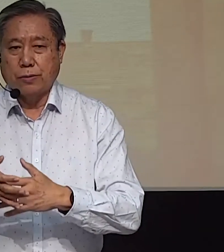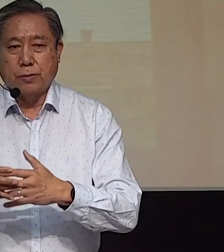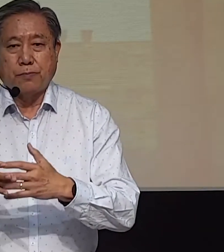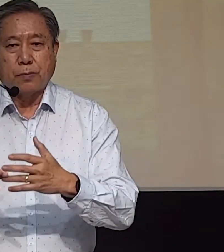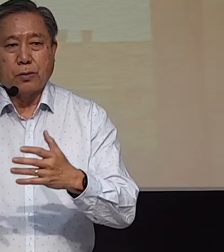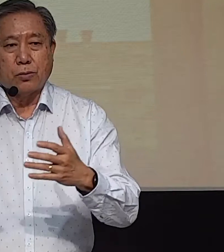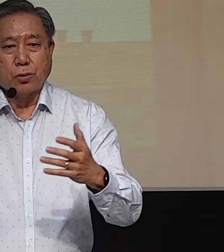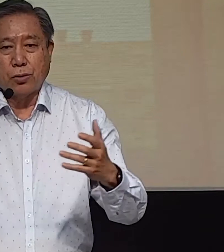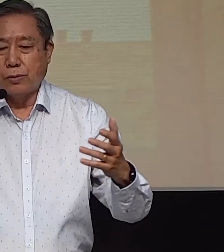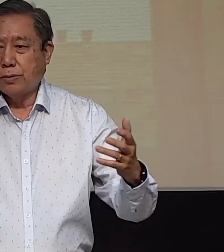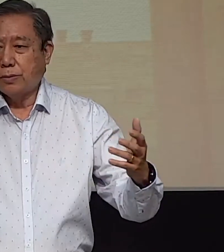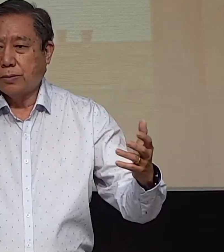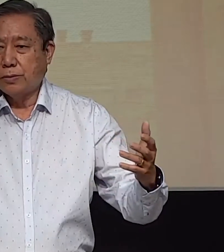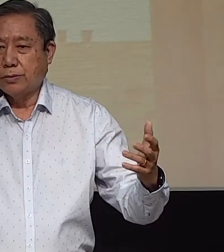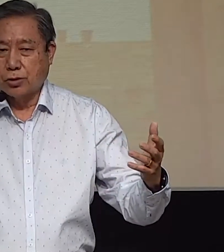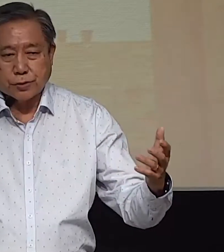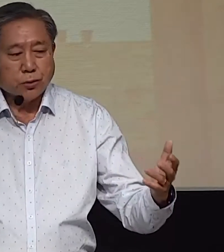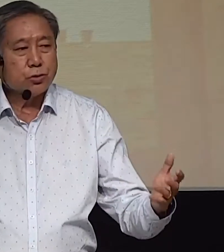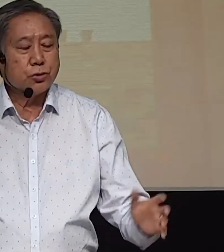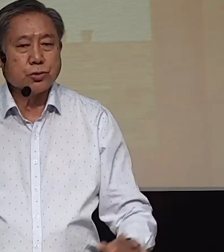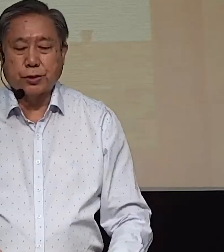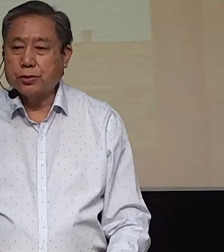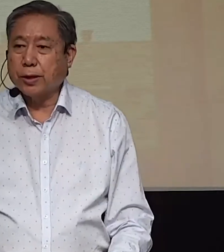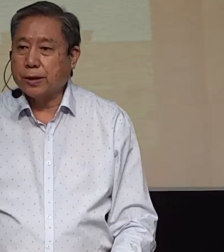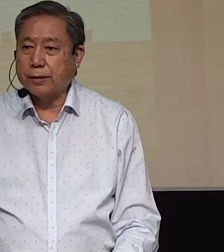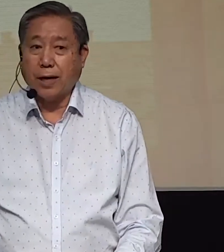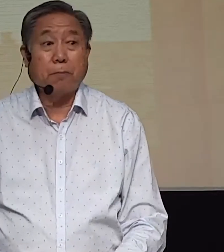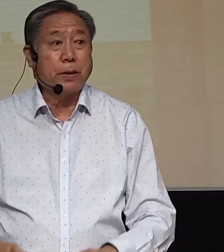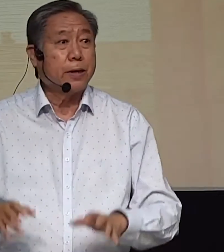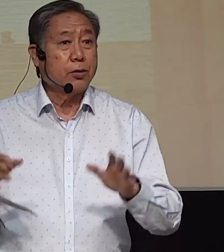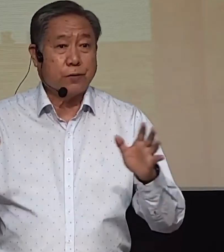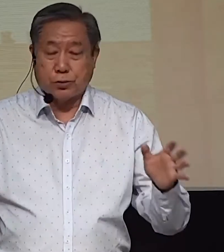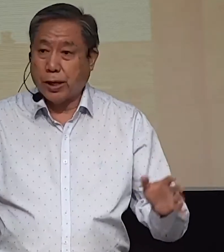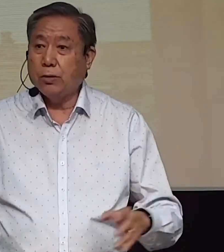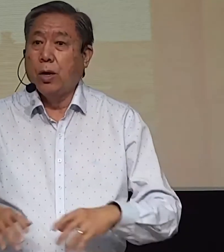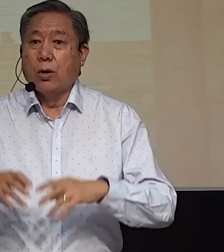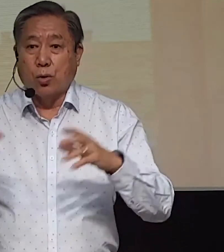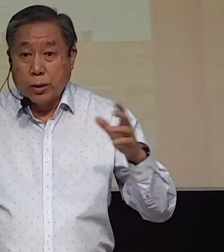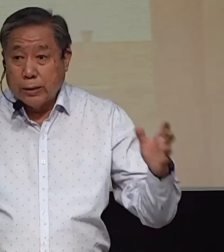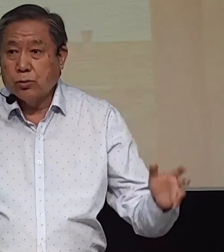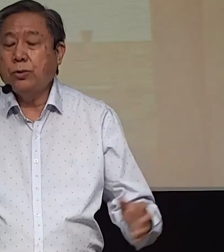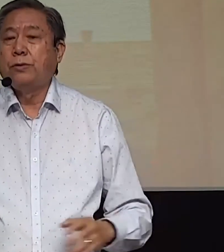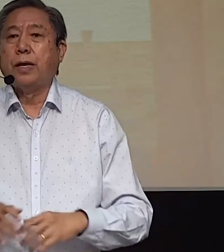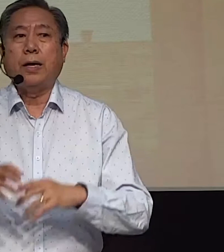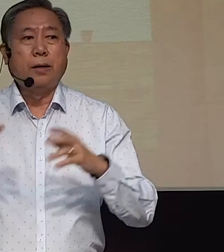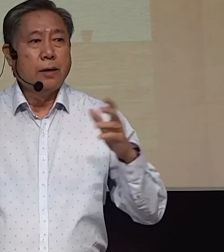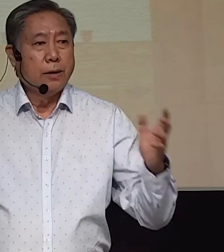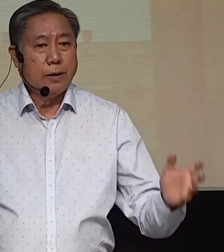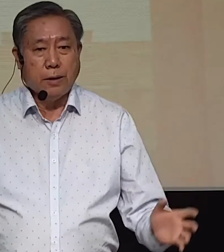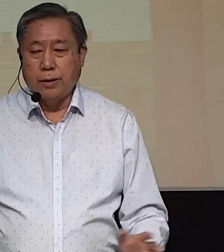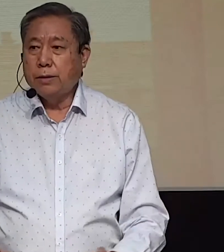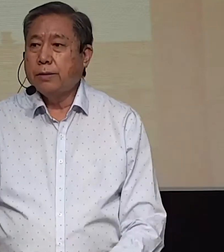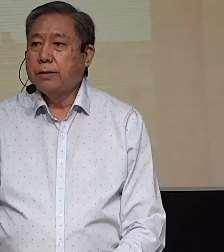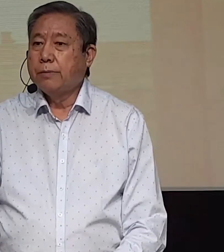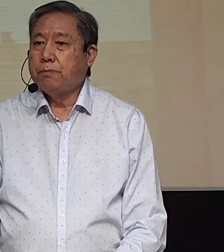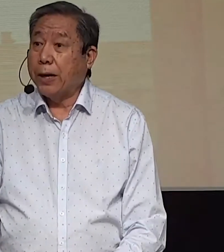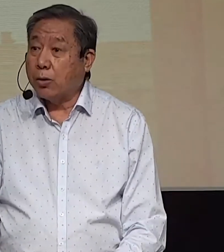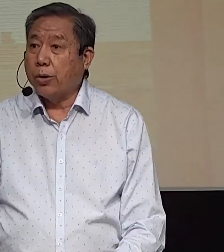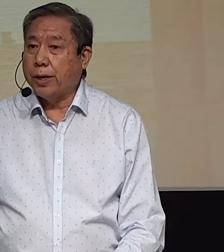trabalho do nosso Senhor Jesus Cristo aqui na terra, pregando o evangelho, curando, né,